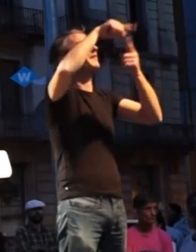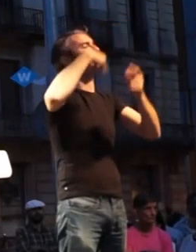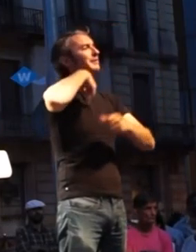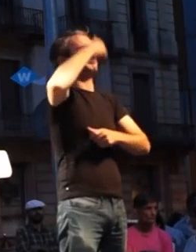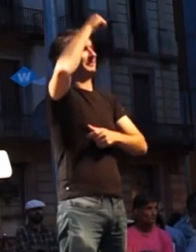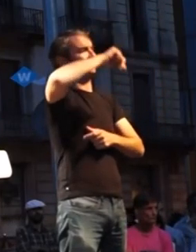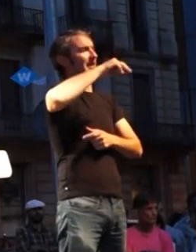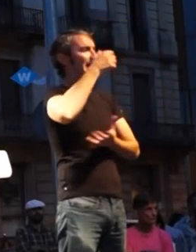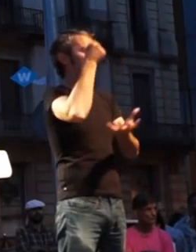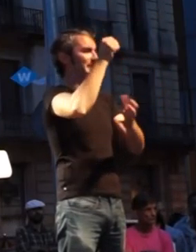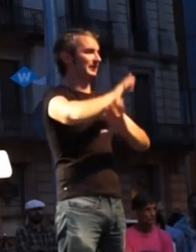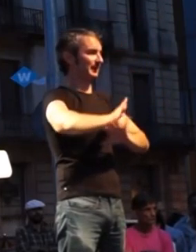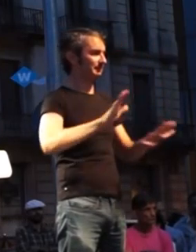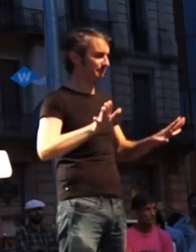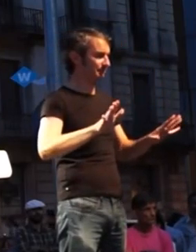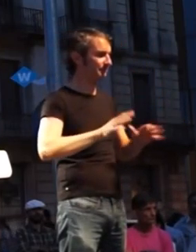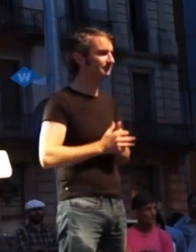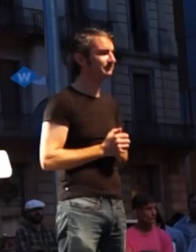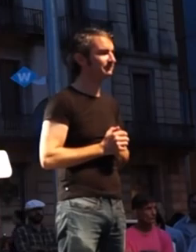patriarcal capitalista.